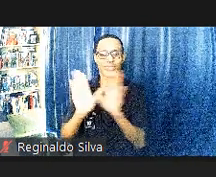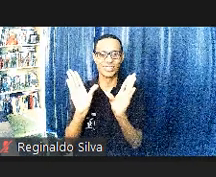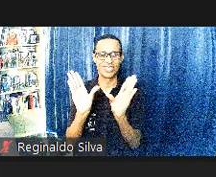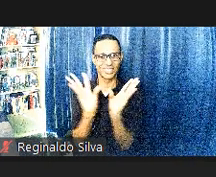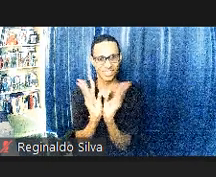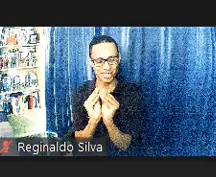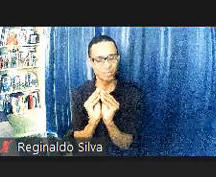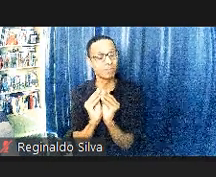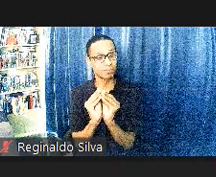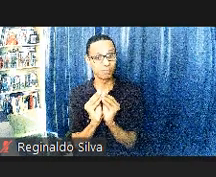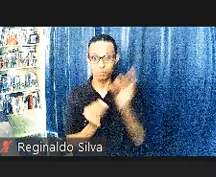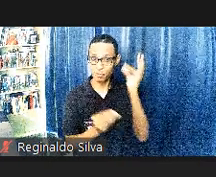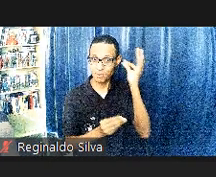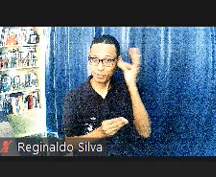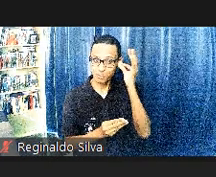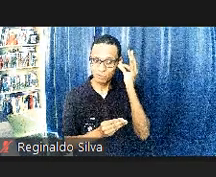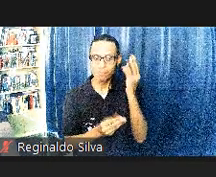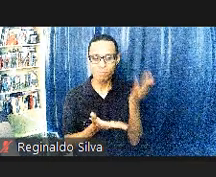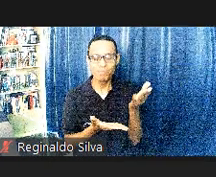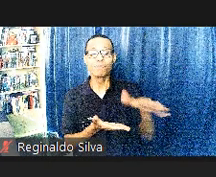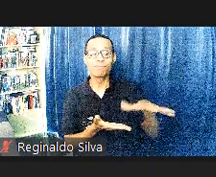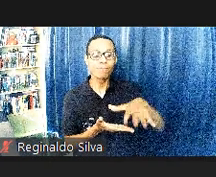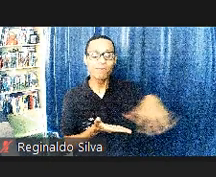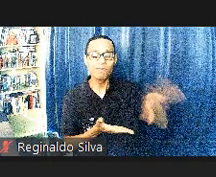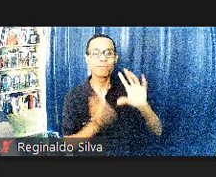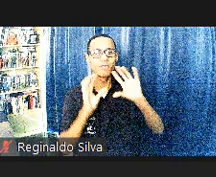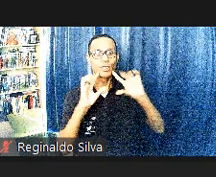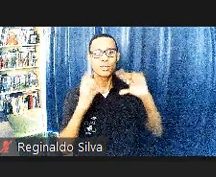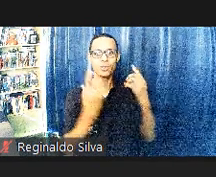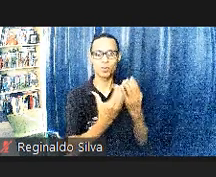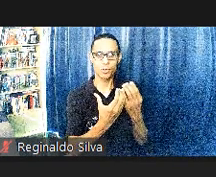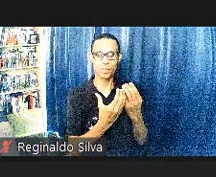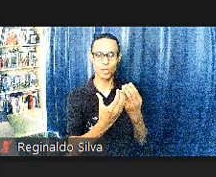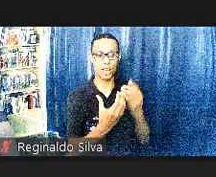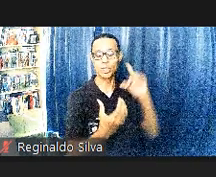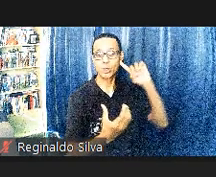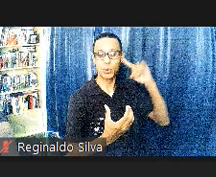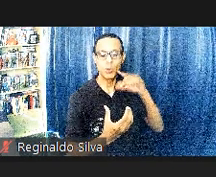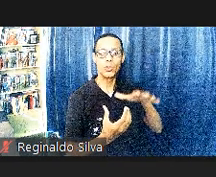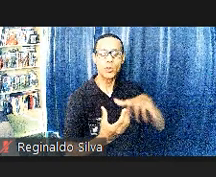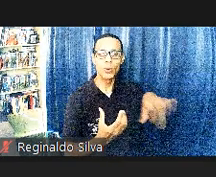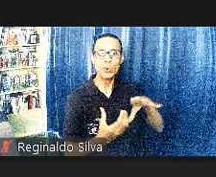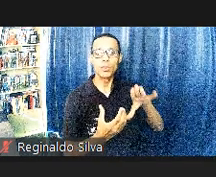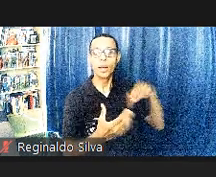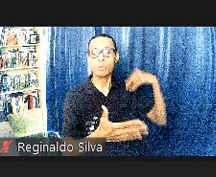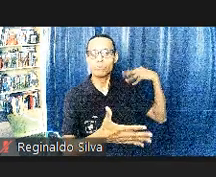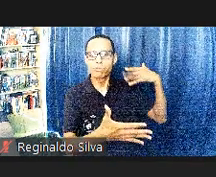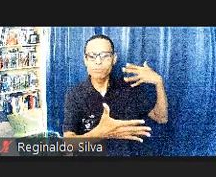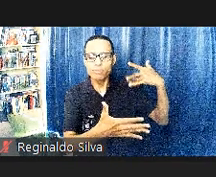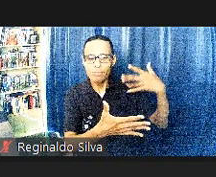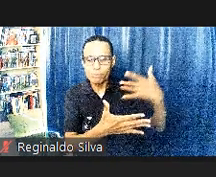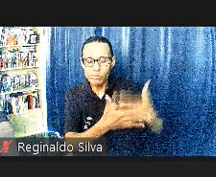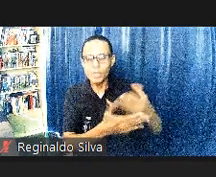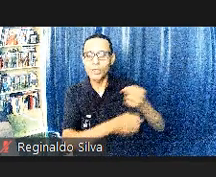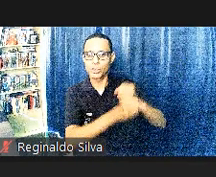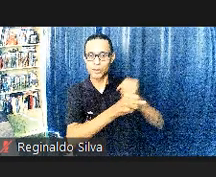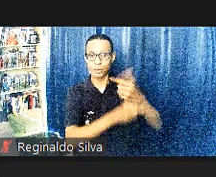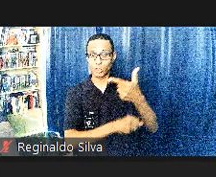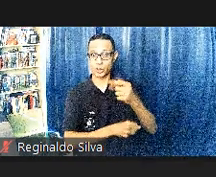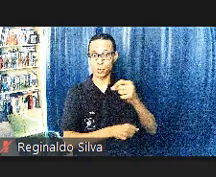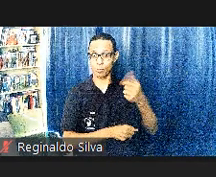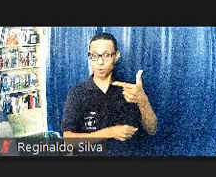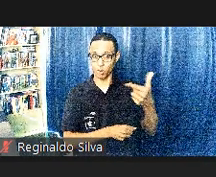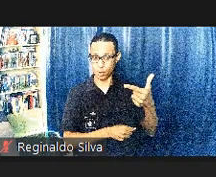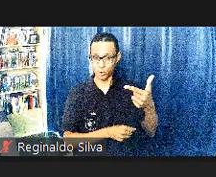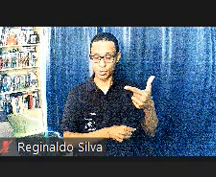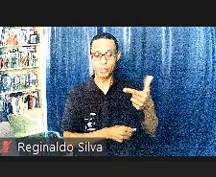O Reginaldo atua na comunidade surda desde 2002, é formado em licenciatura em Pedagogia pela